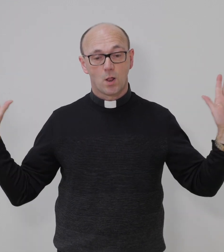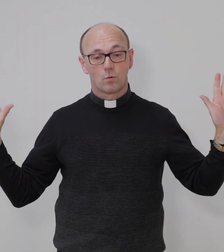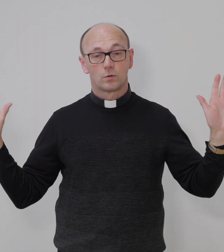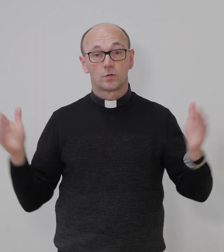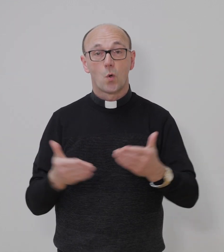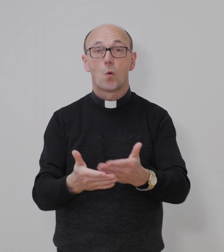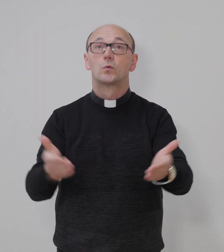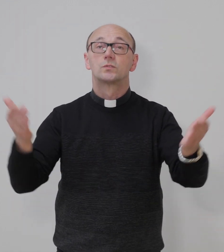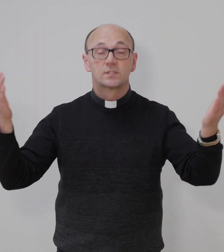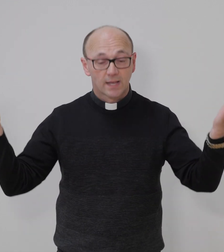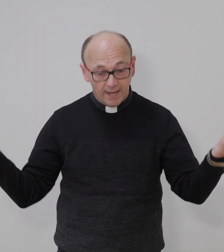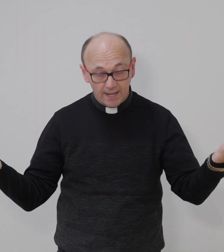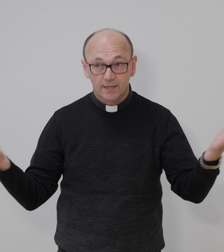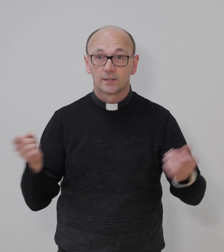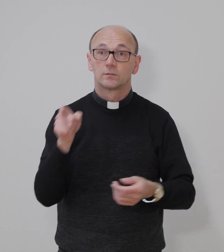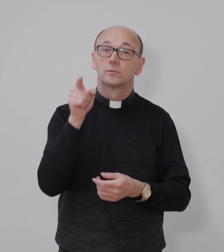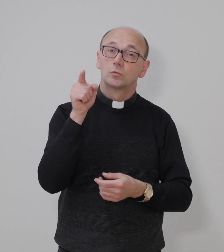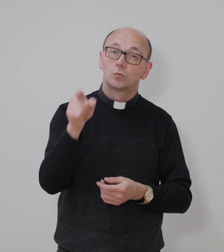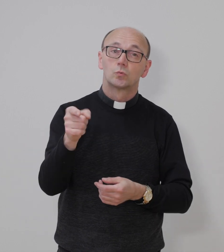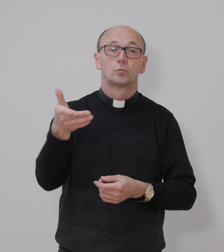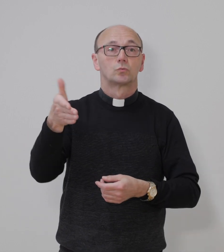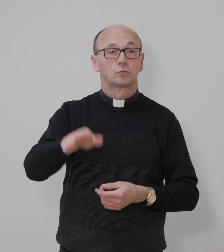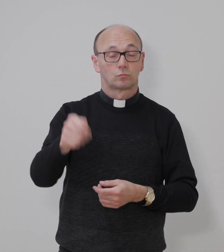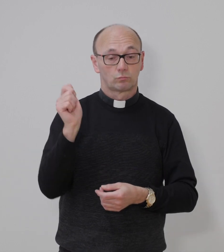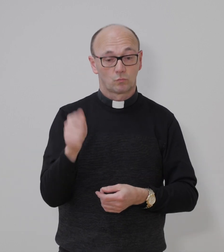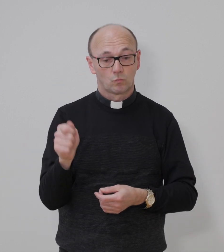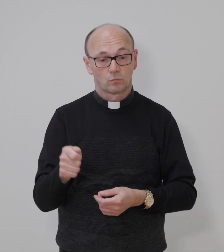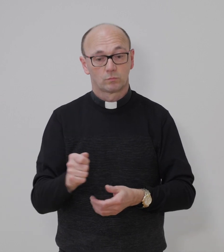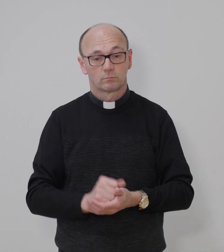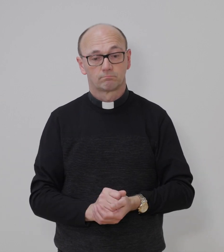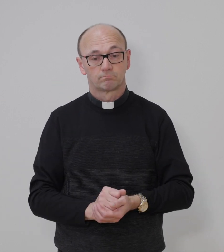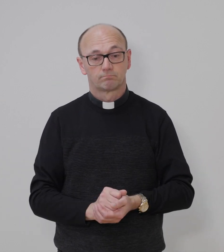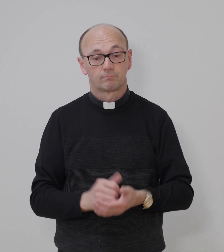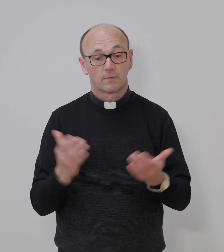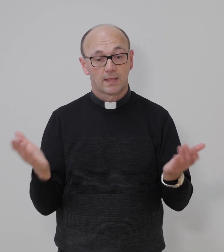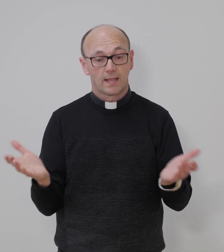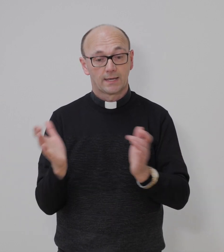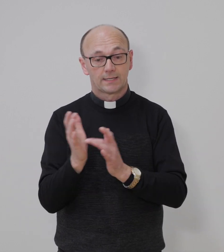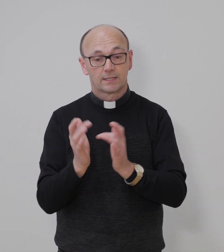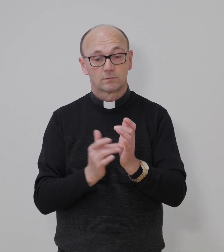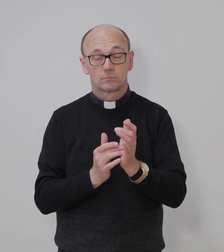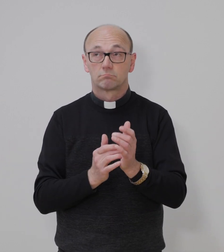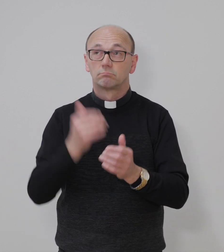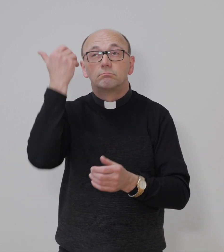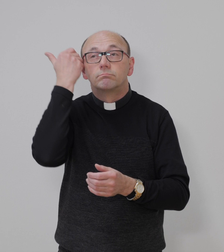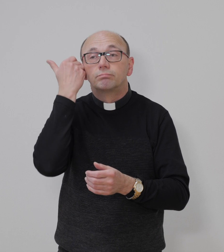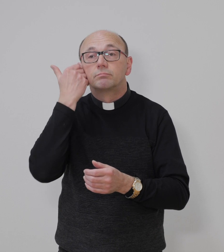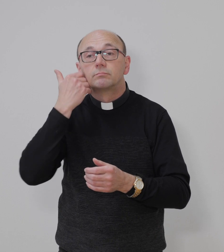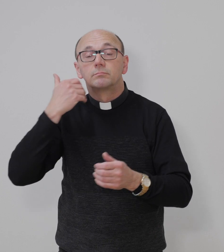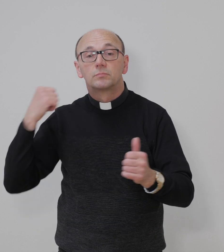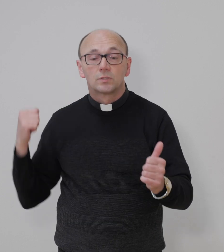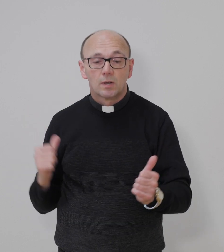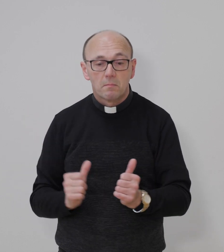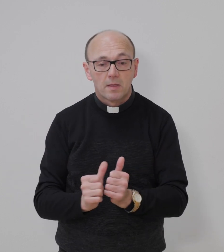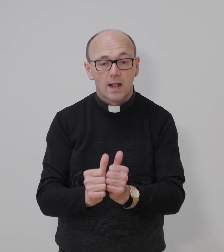Heiland, der zum Tod verurteilt worden ist. Herr Jesus Christus, steh uns bei, dass wir alle Zeit